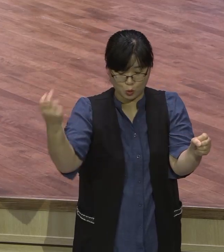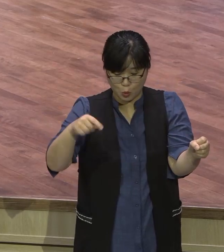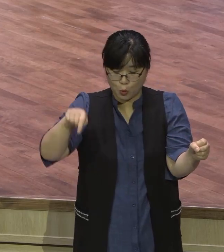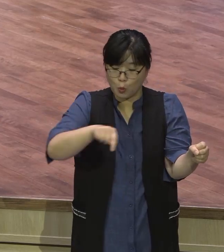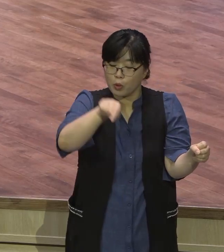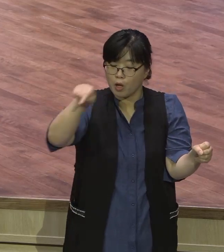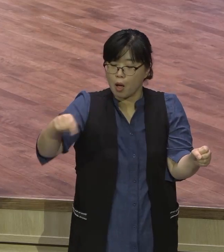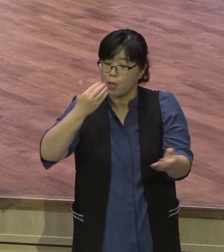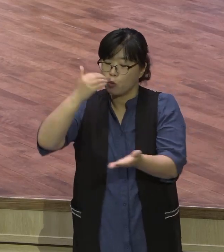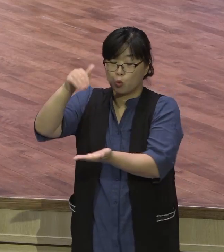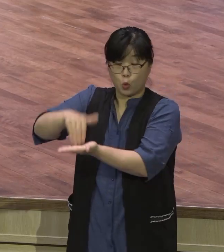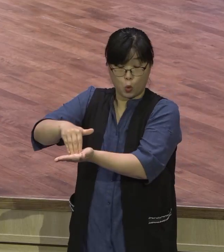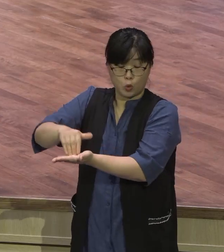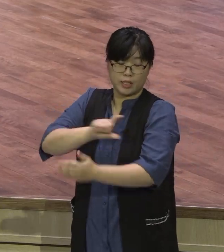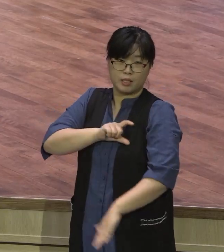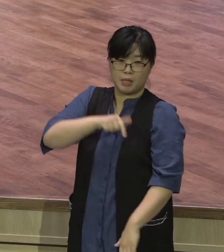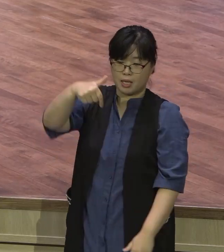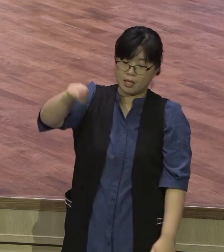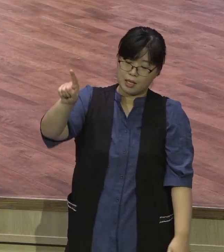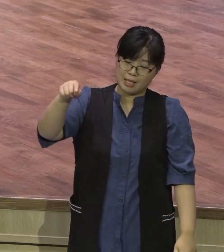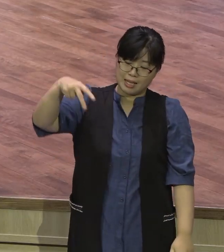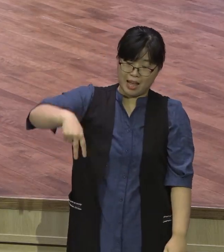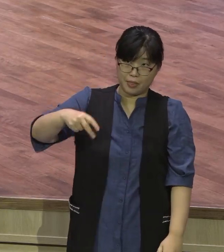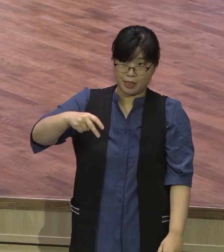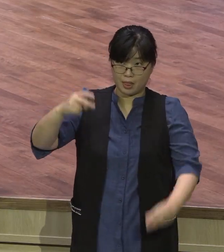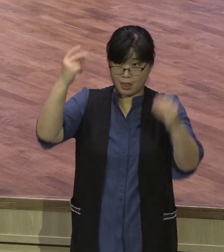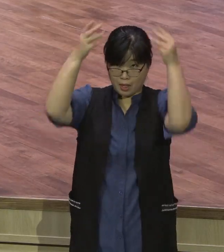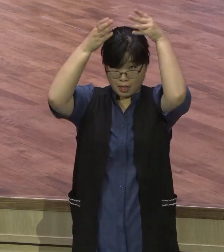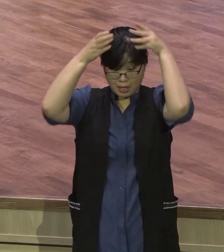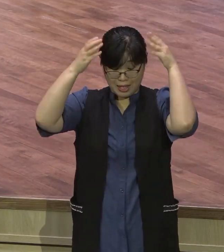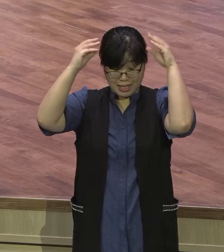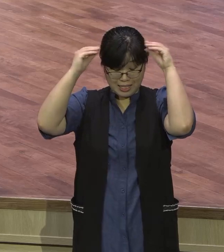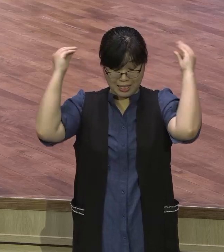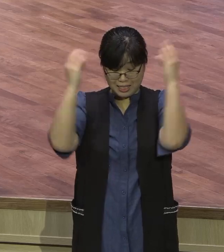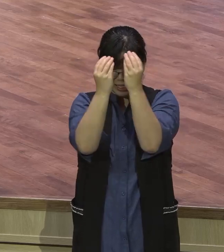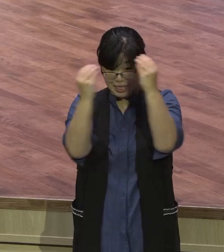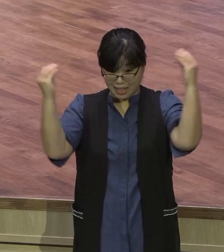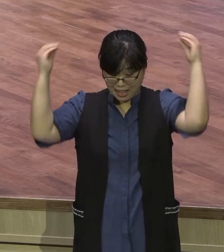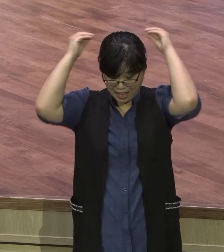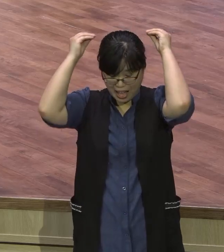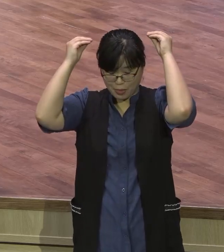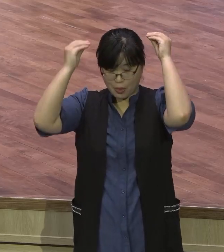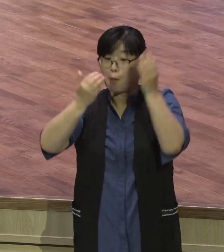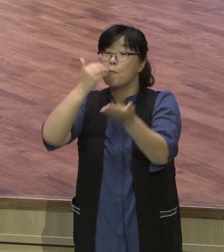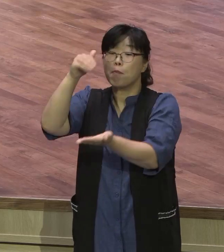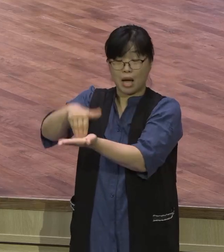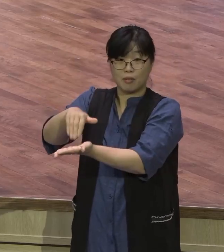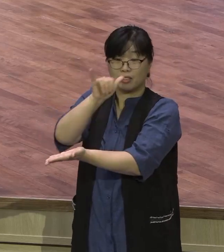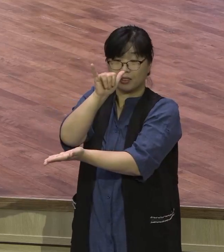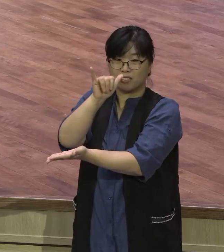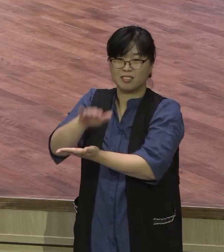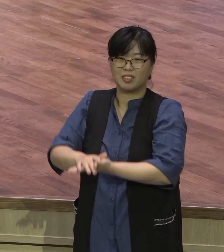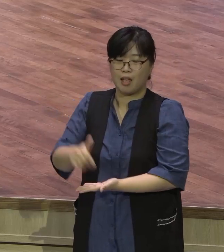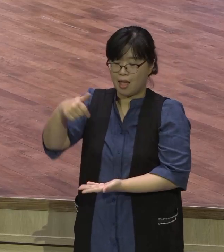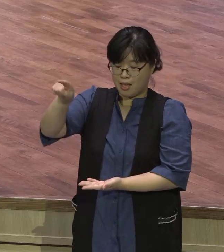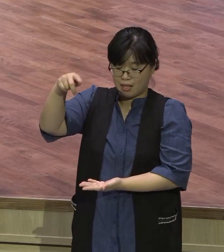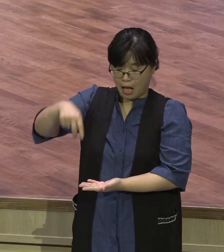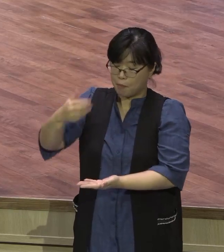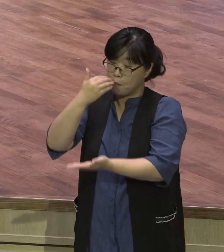갓을. 감마 그 돌로를 새겨서 해놔 보인데 부처 갓을 쓰고 있는 갓바위 있는데 그 갓바위가 마침